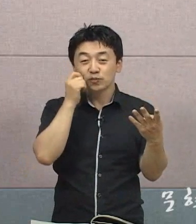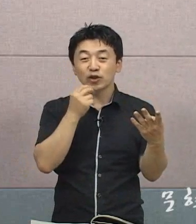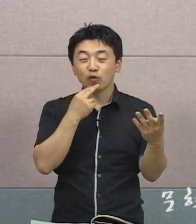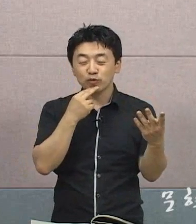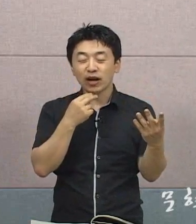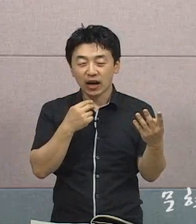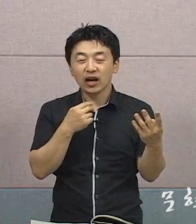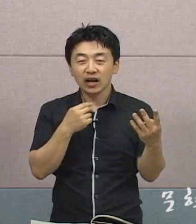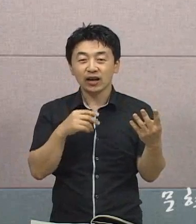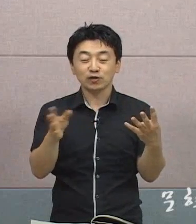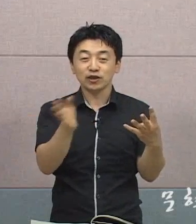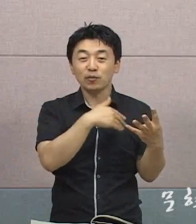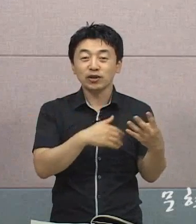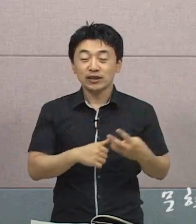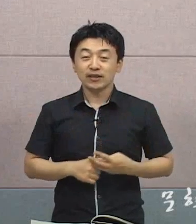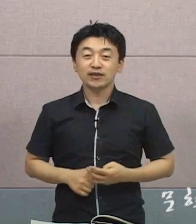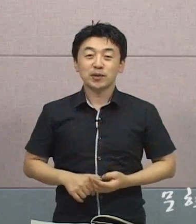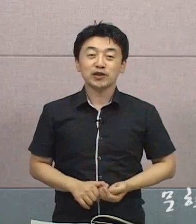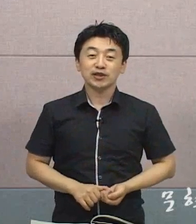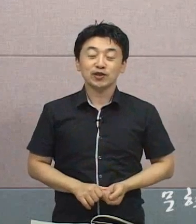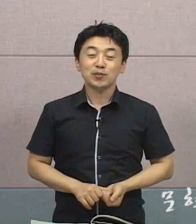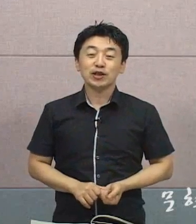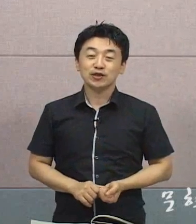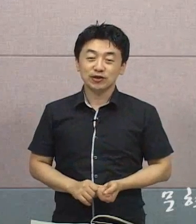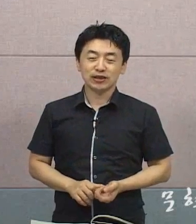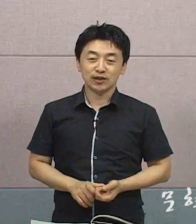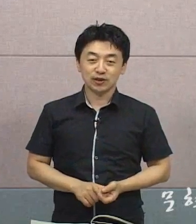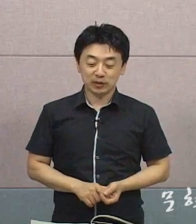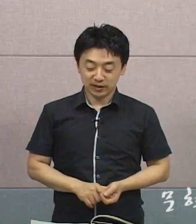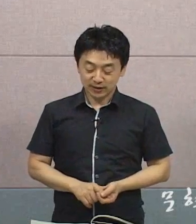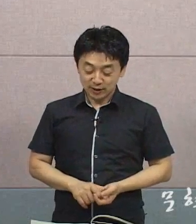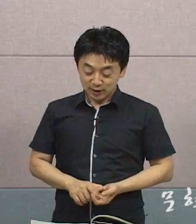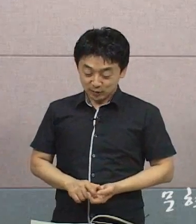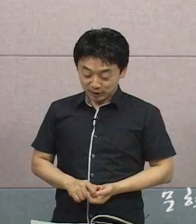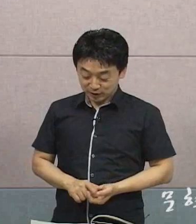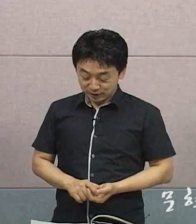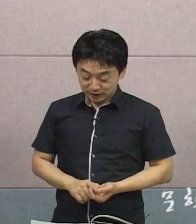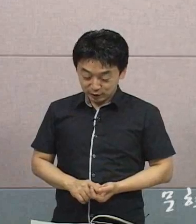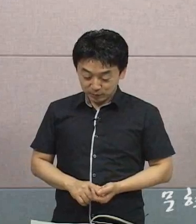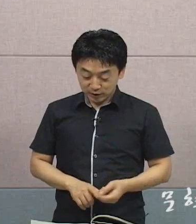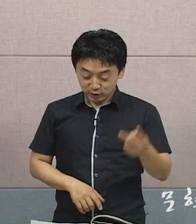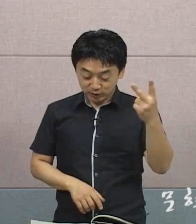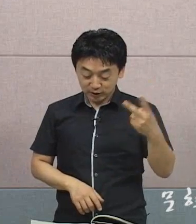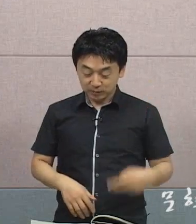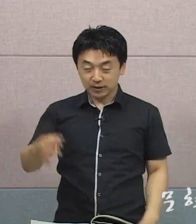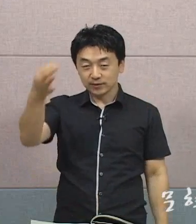눈물이 없구나 하고 그냥 센스를 발휘하셔서 넘어가실 수 있는 단어들입니다. 넘어가시죠. 네, 19페이지 두 번째 단어입니다.